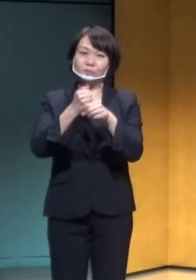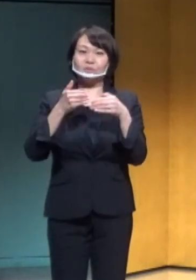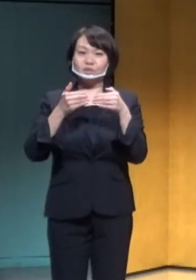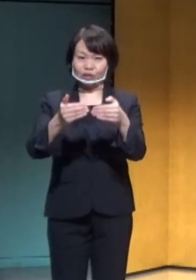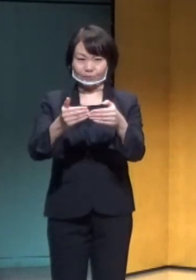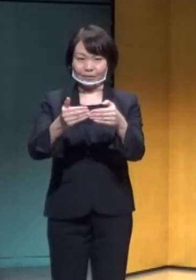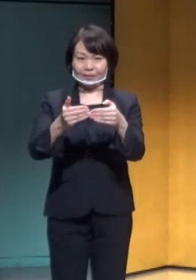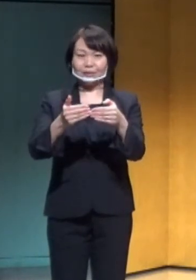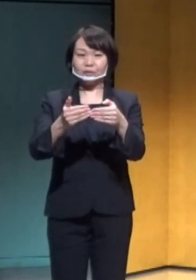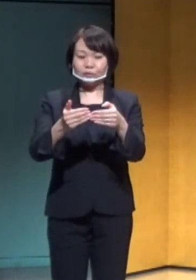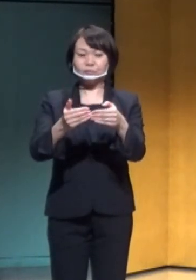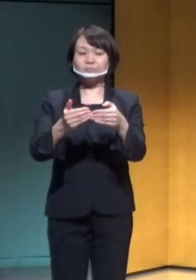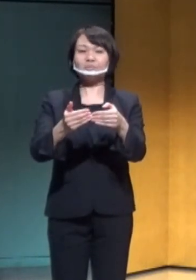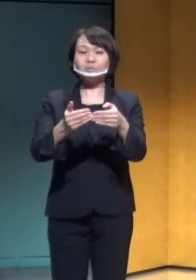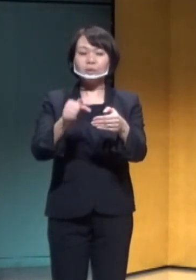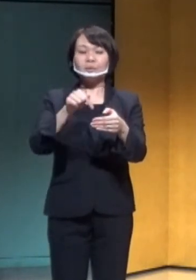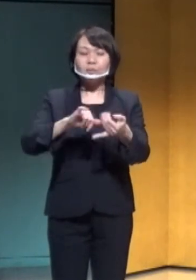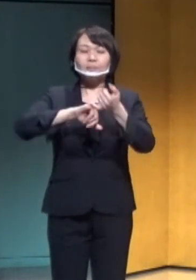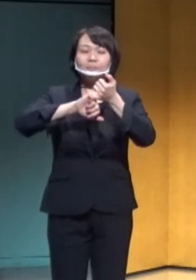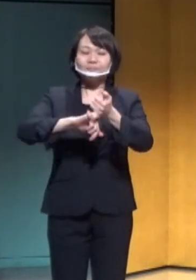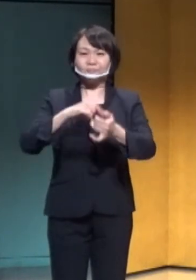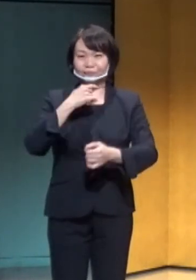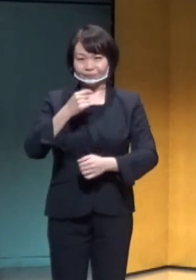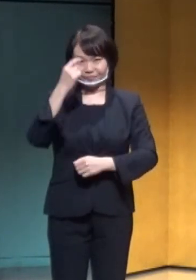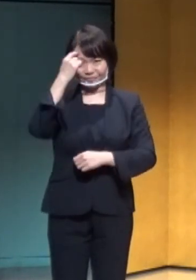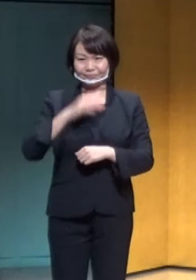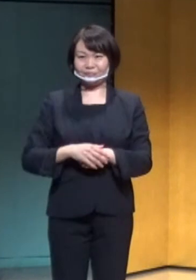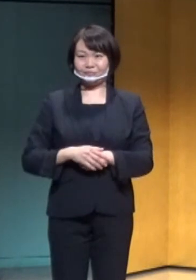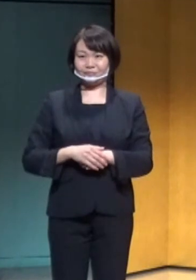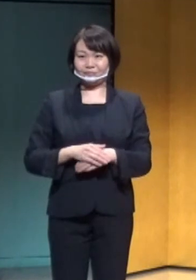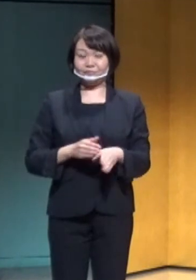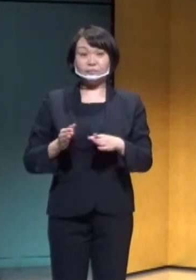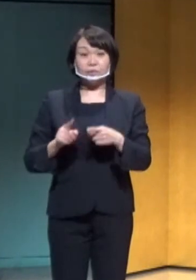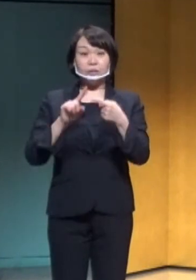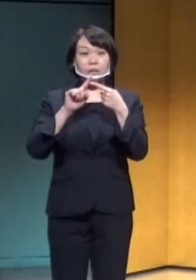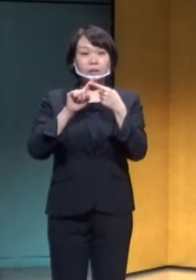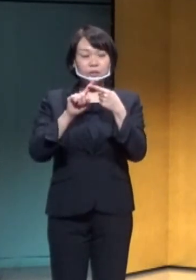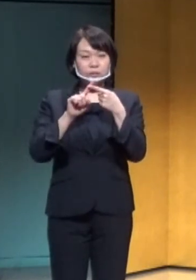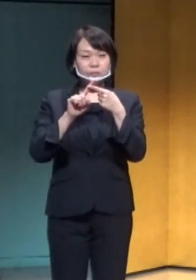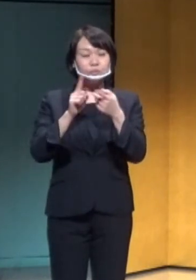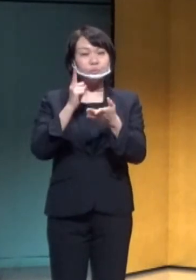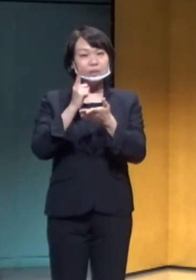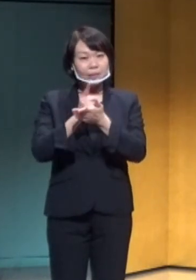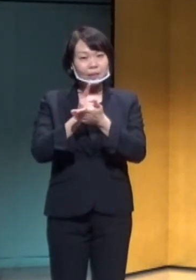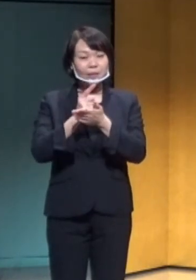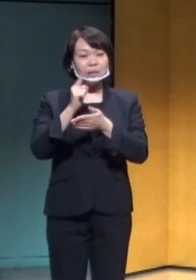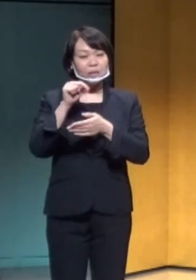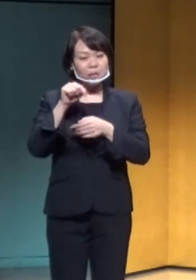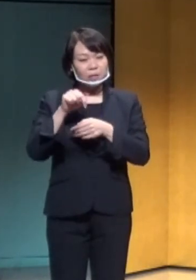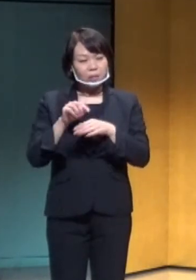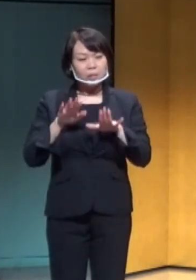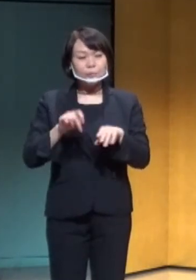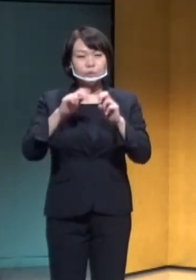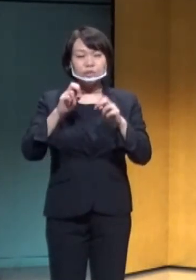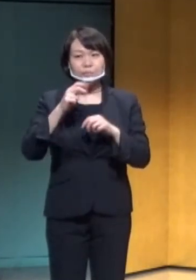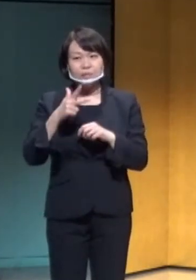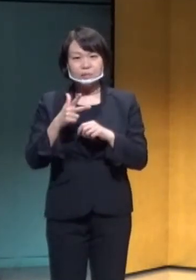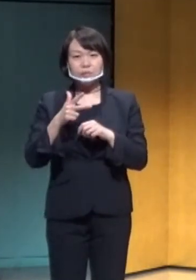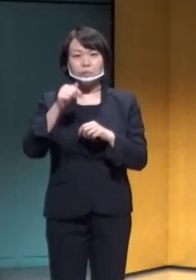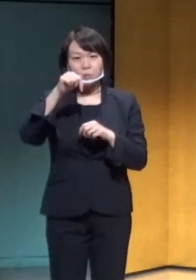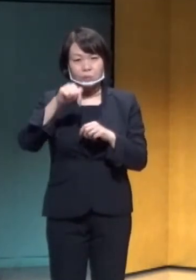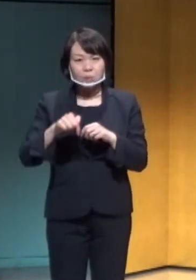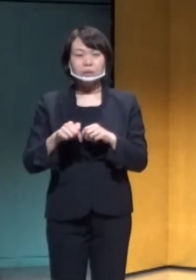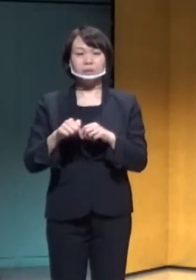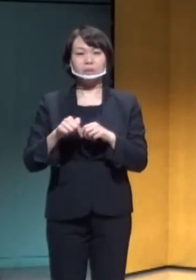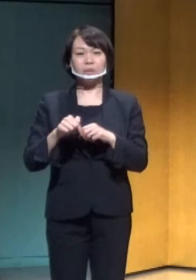をお誓いをさせていただきたいと思います。一つだけ、今富士見市の中でこれから大きな未来を作っ